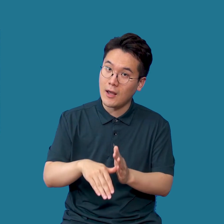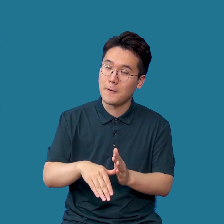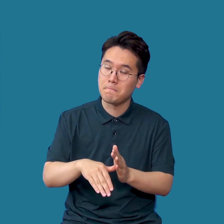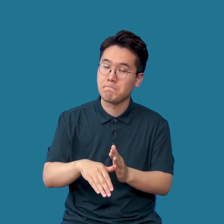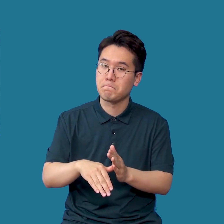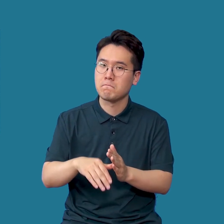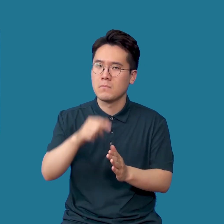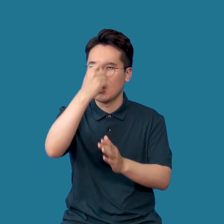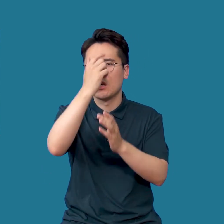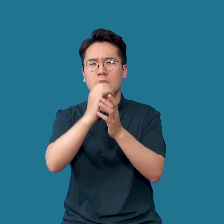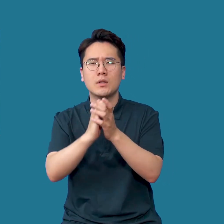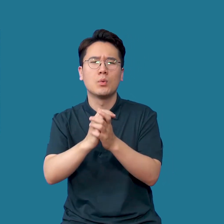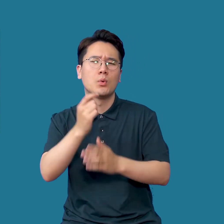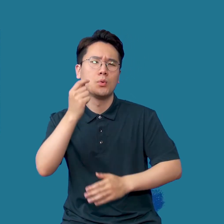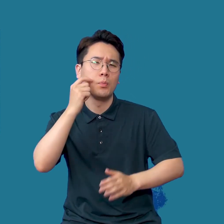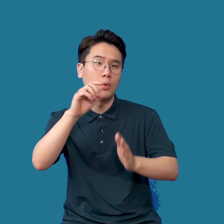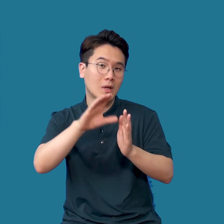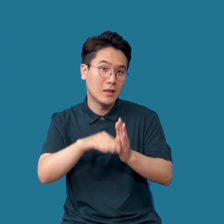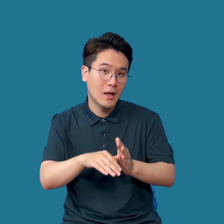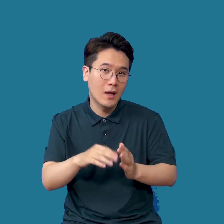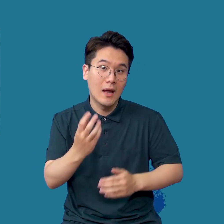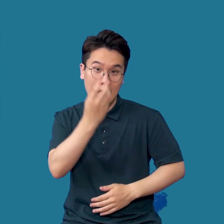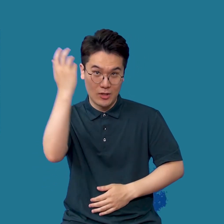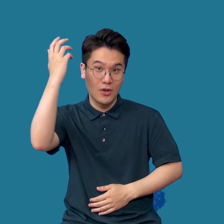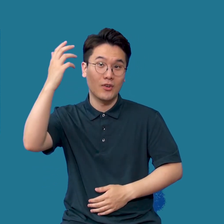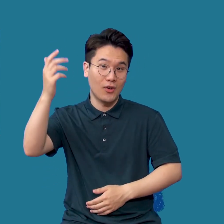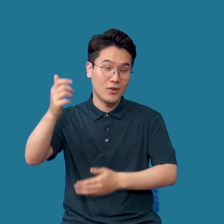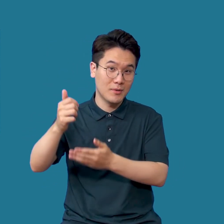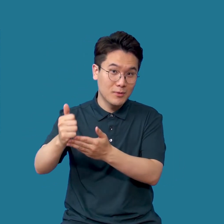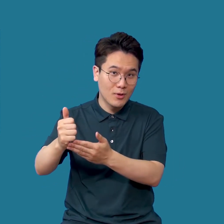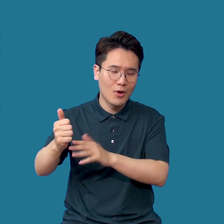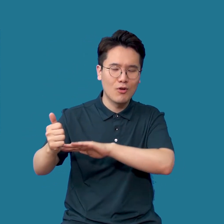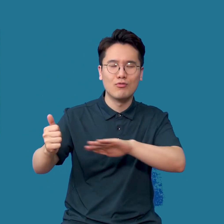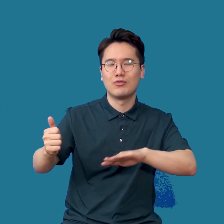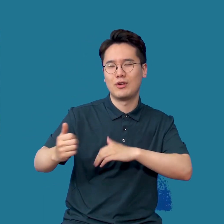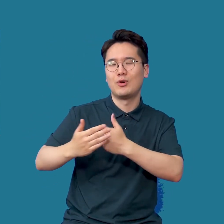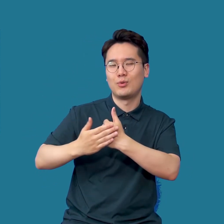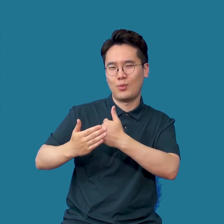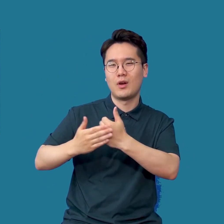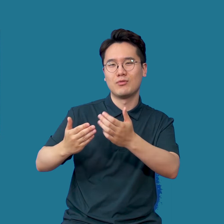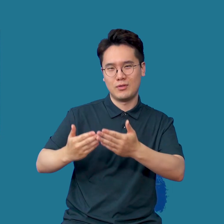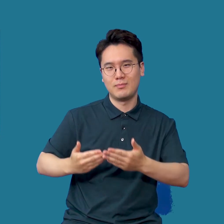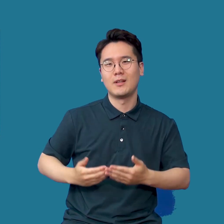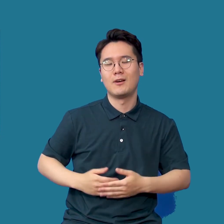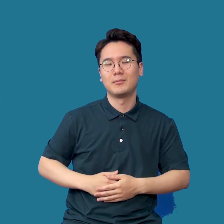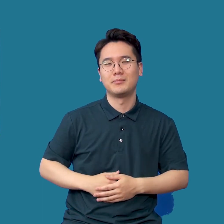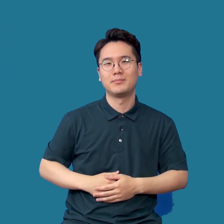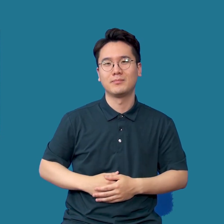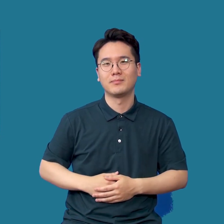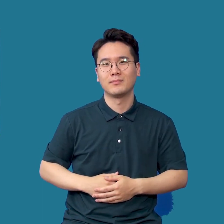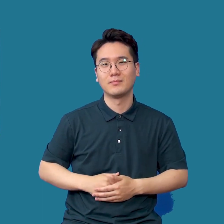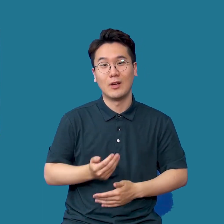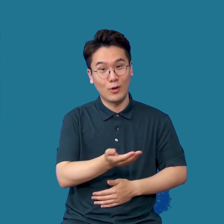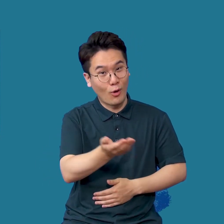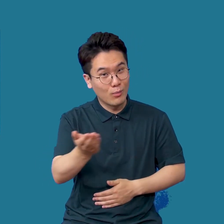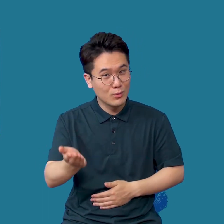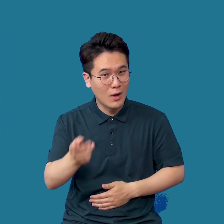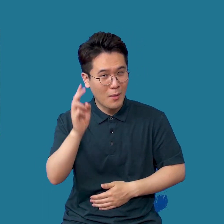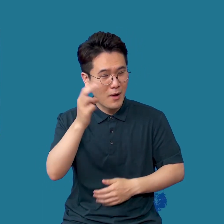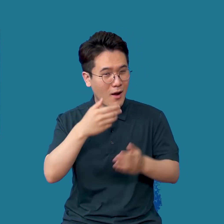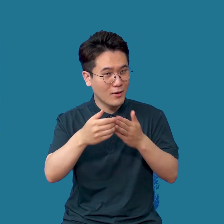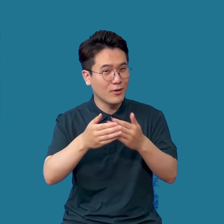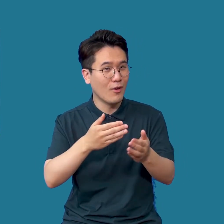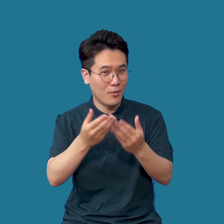때 성령께서 우리의 기도를 도와주십니다. 여러분도 아마 그런 경험이 분명히 있으실